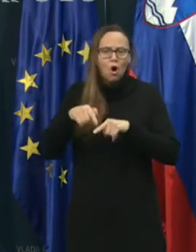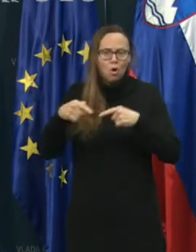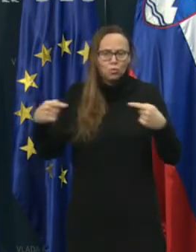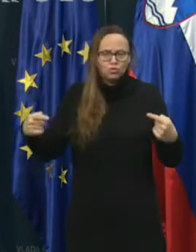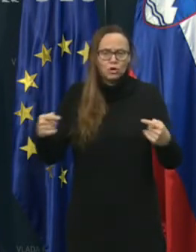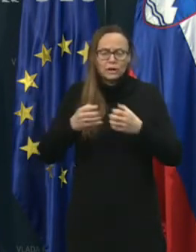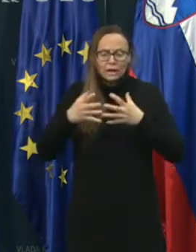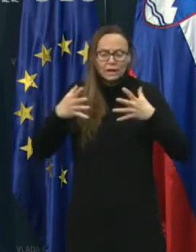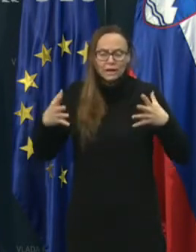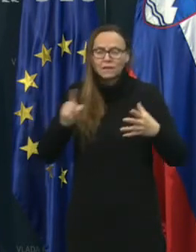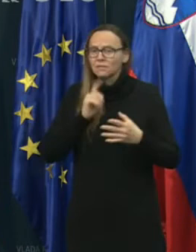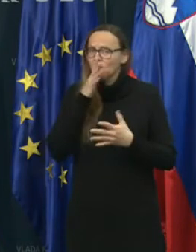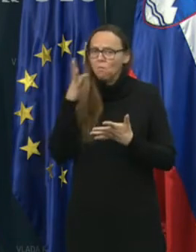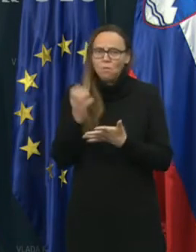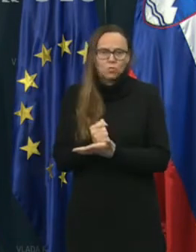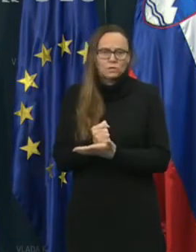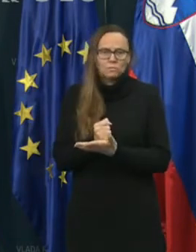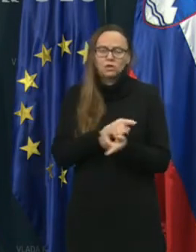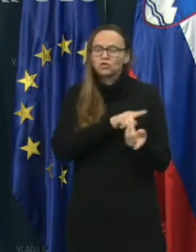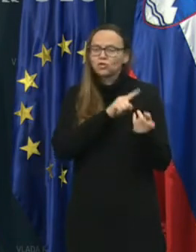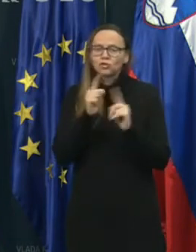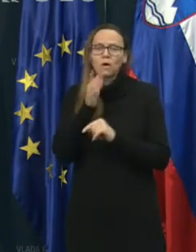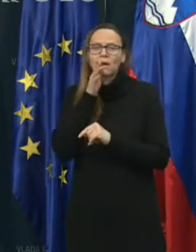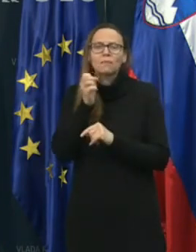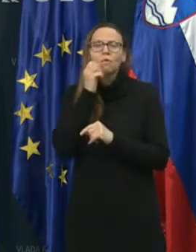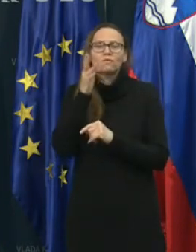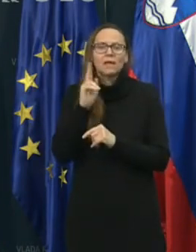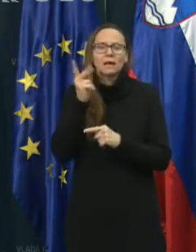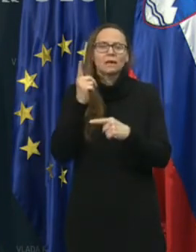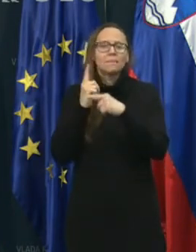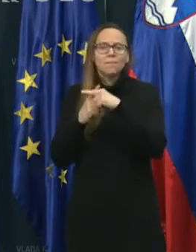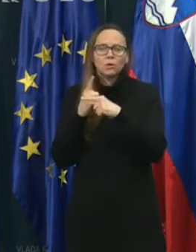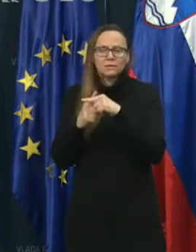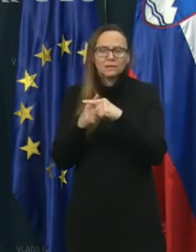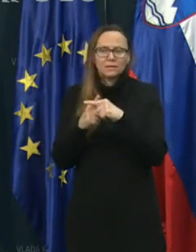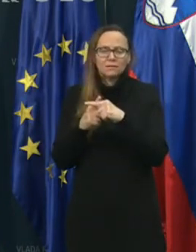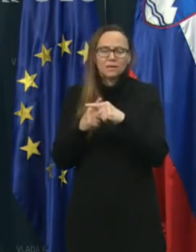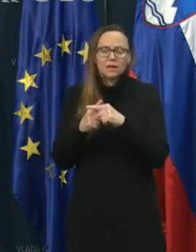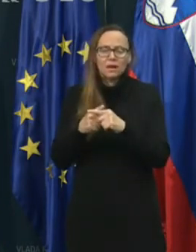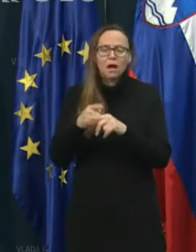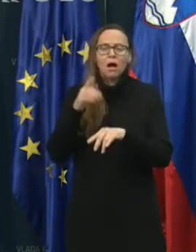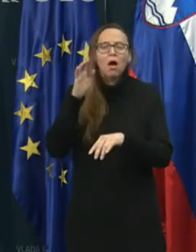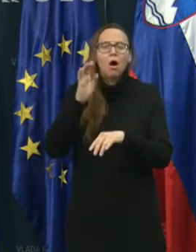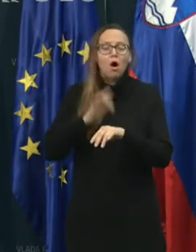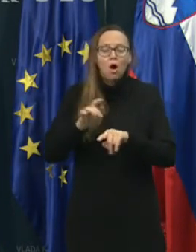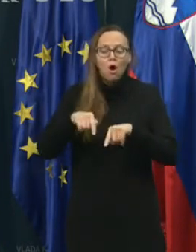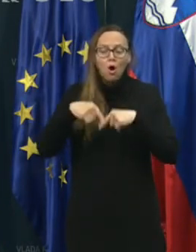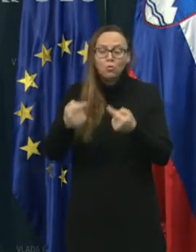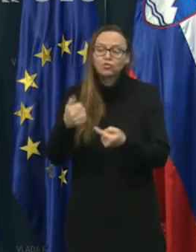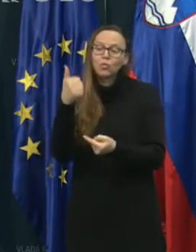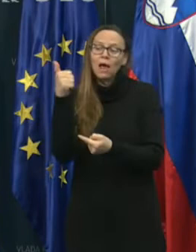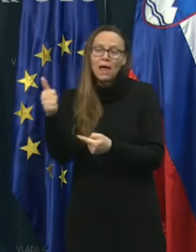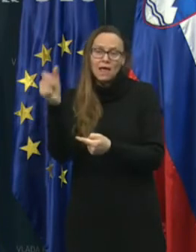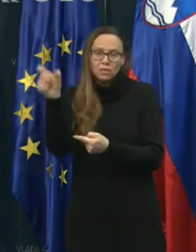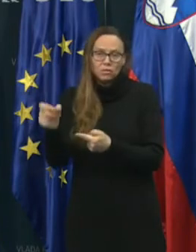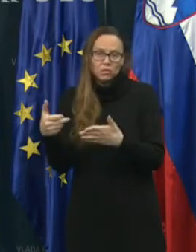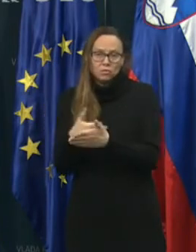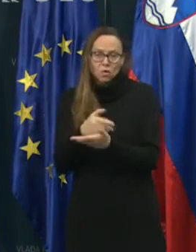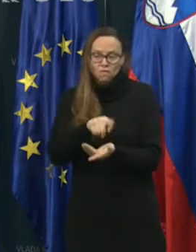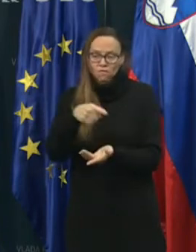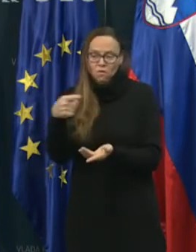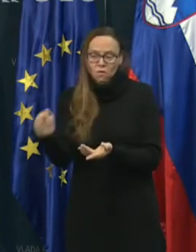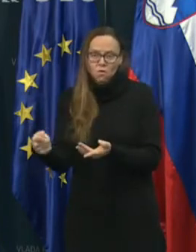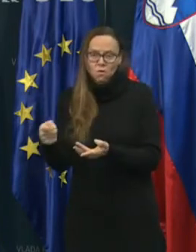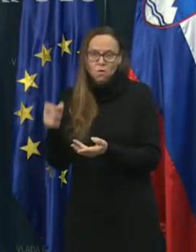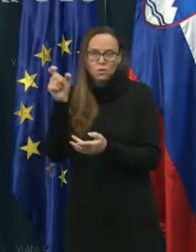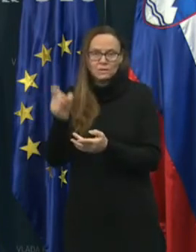ne bomo uspešni. Dokler bo vsak, ki je pozitiven, okužil vsaj eno novo osebo, se